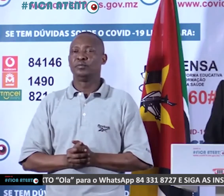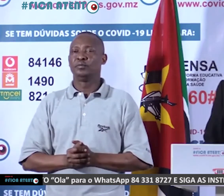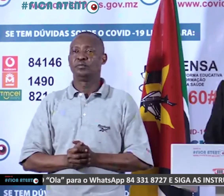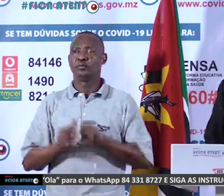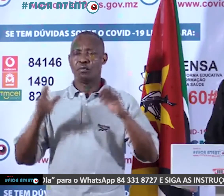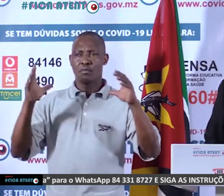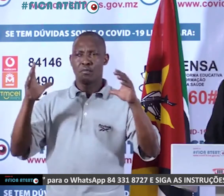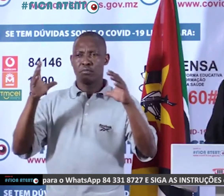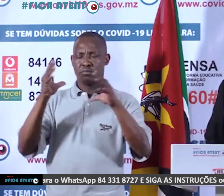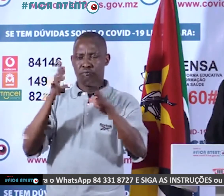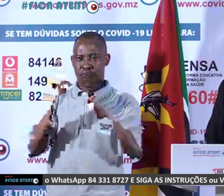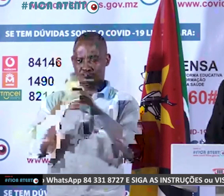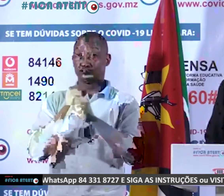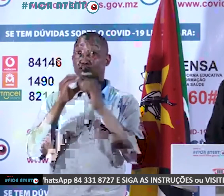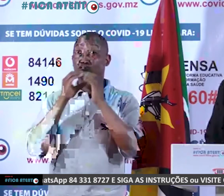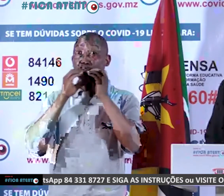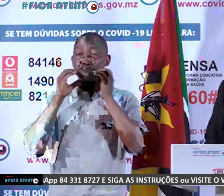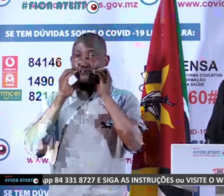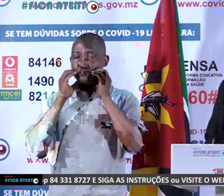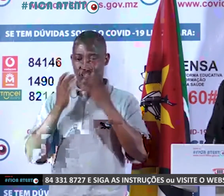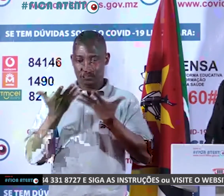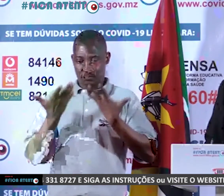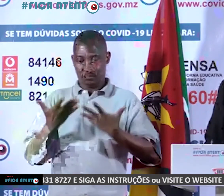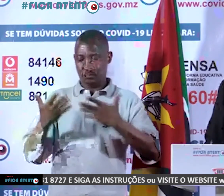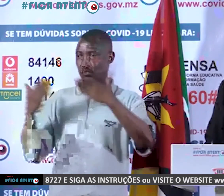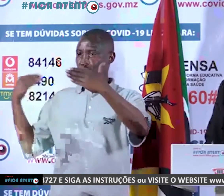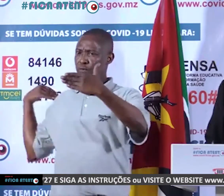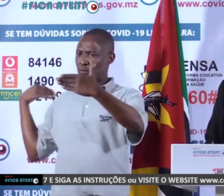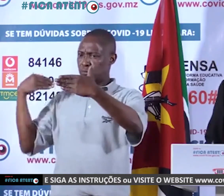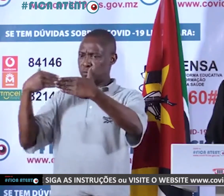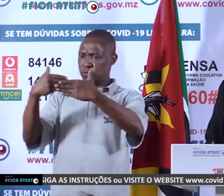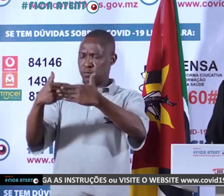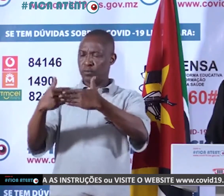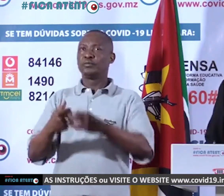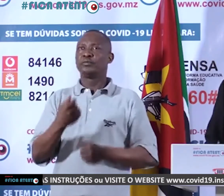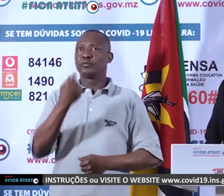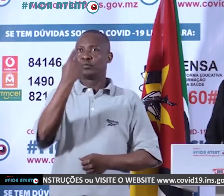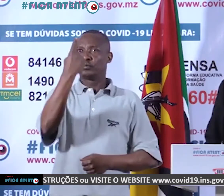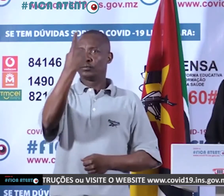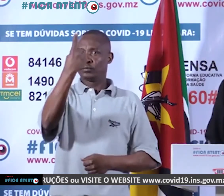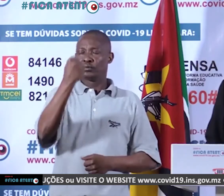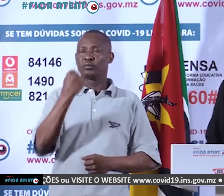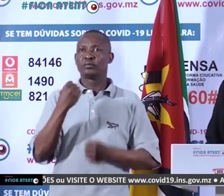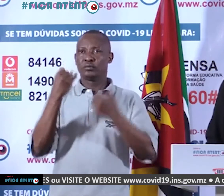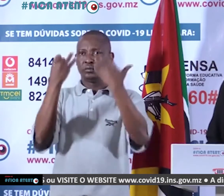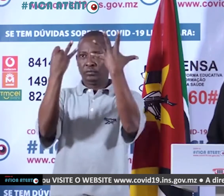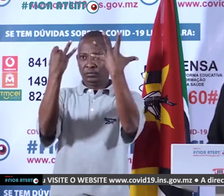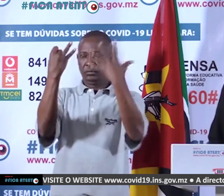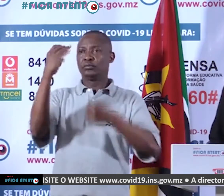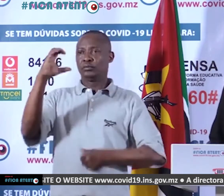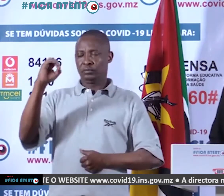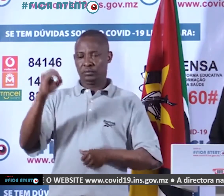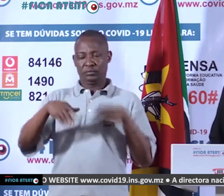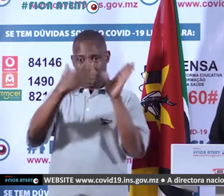Resumindo, o nosso país conta até este momento com 170 pessoas